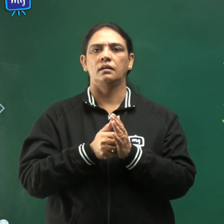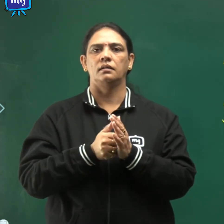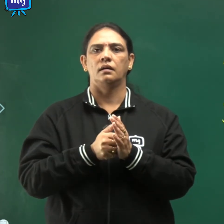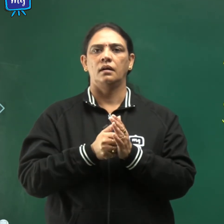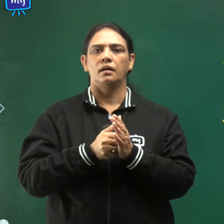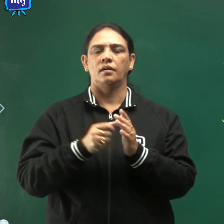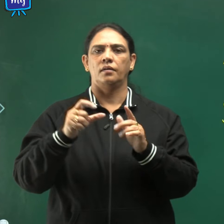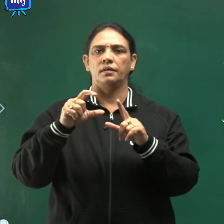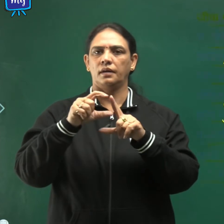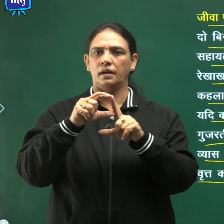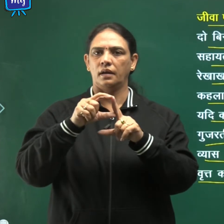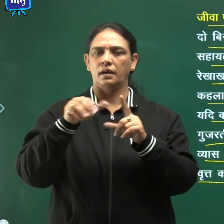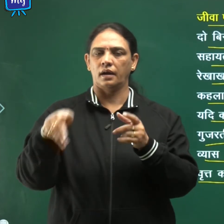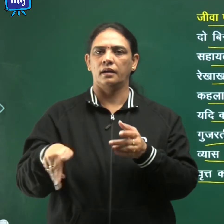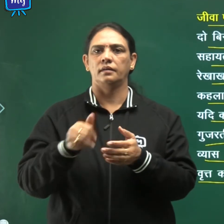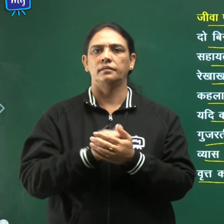व्यास है।